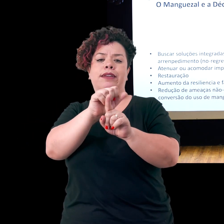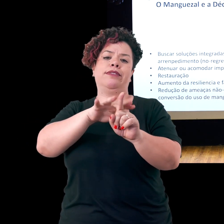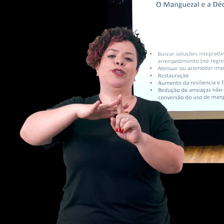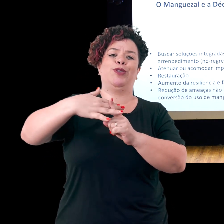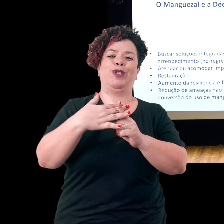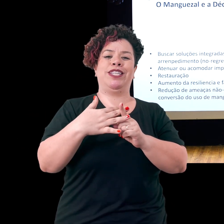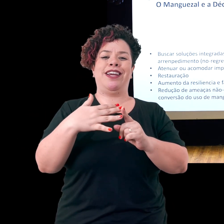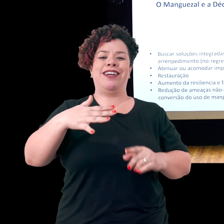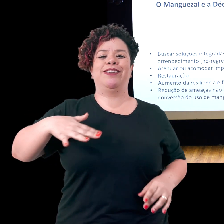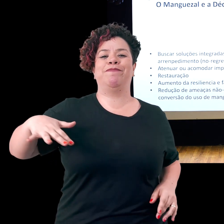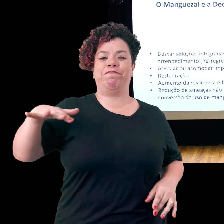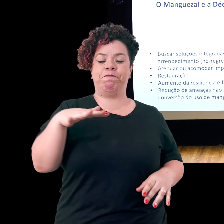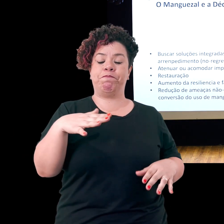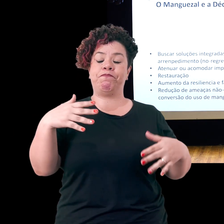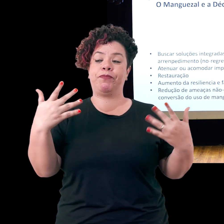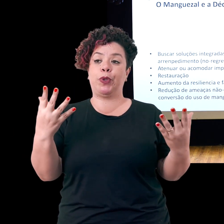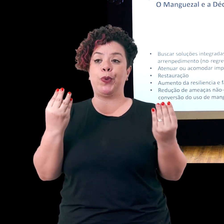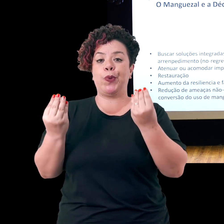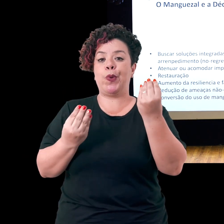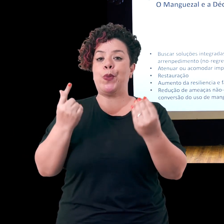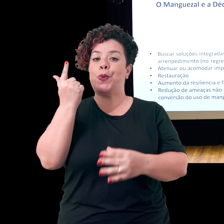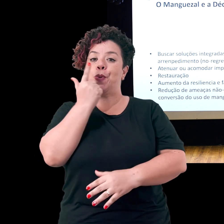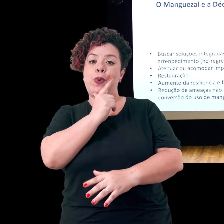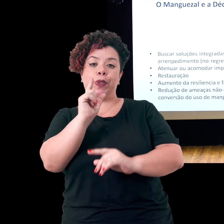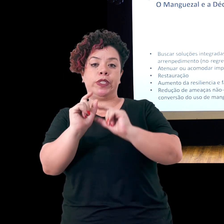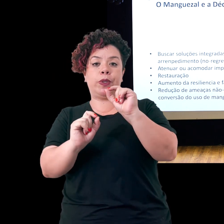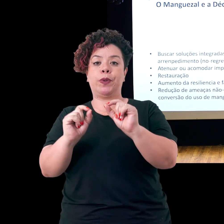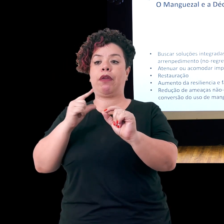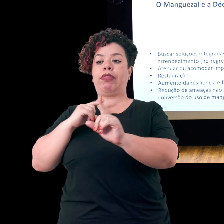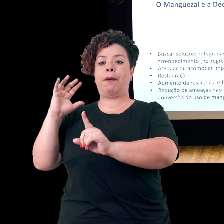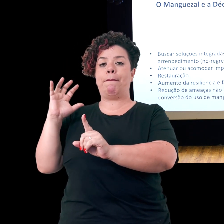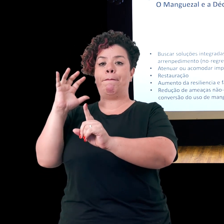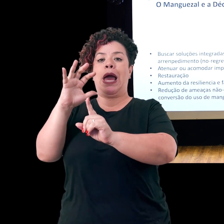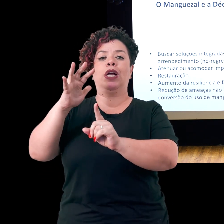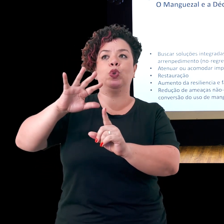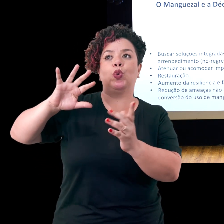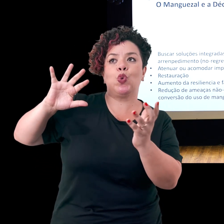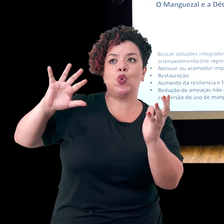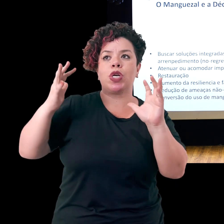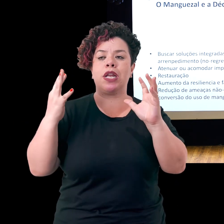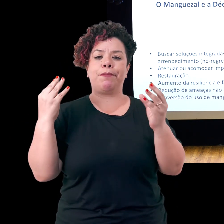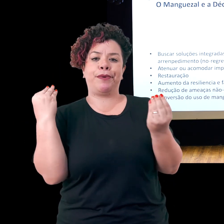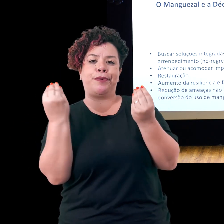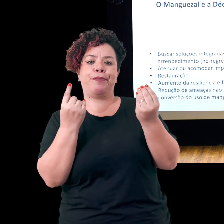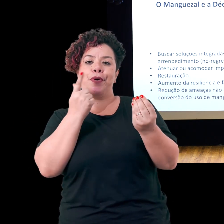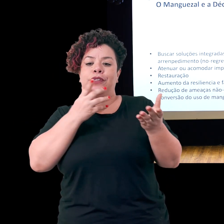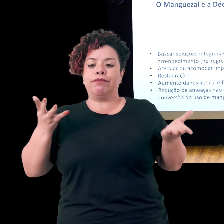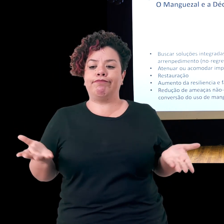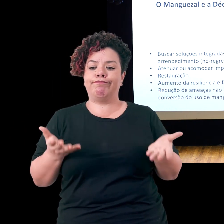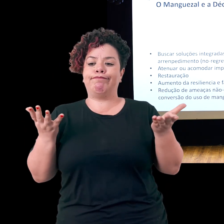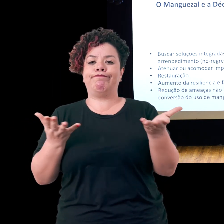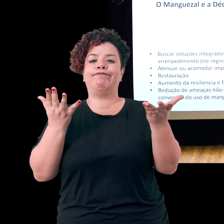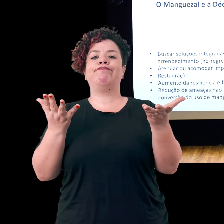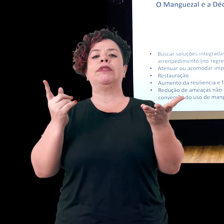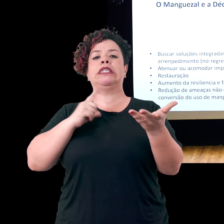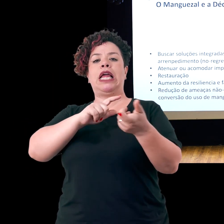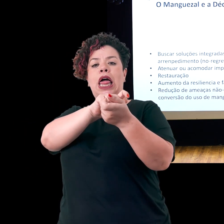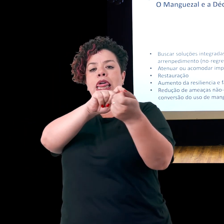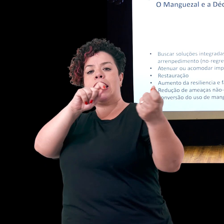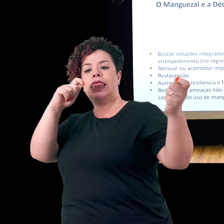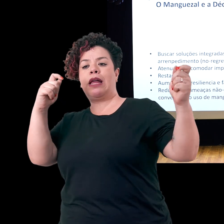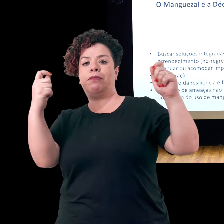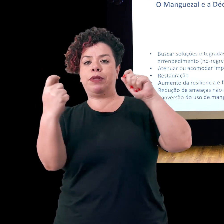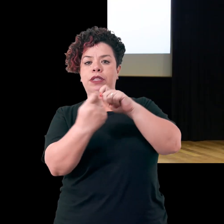sociais. Como que a gente atenua ou acomoda impactos climáticos? Como que a gente promove a adaptação? A gente